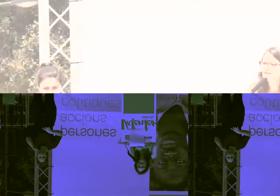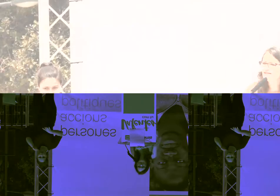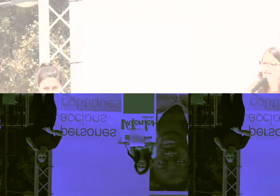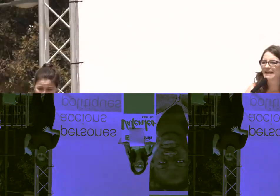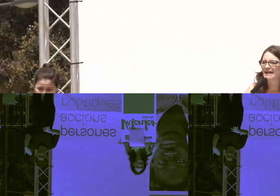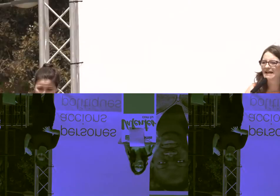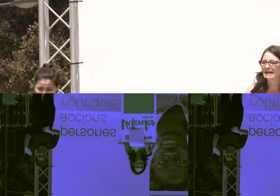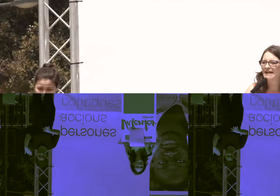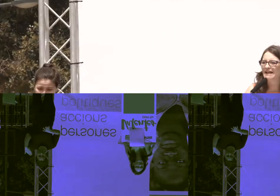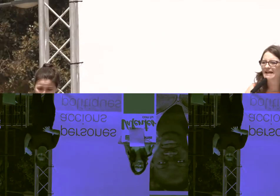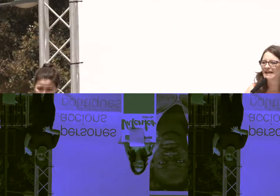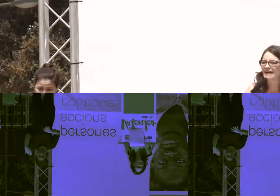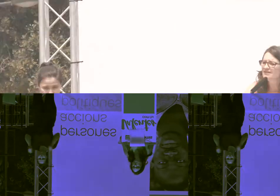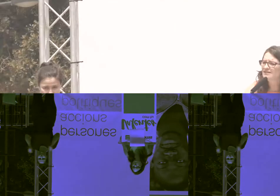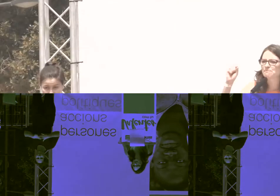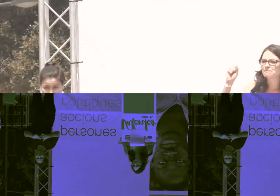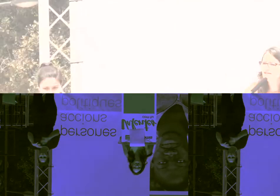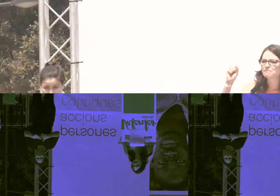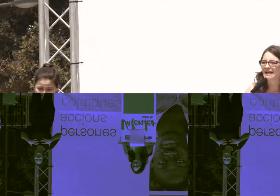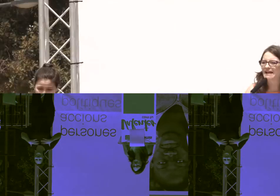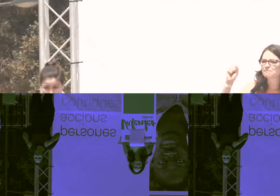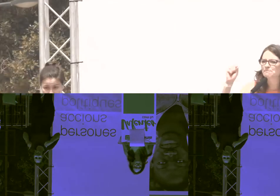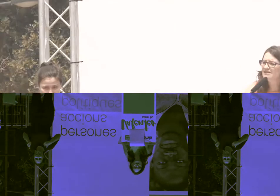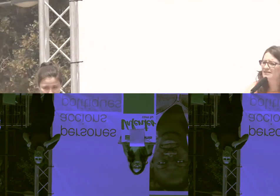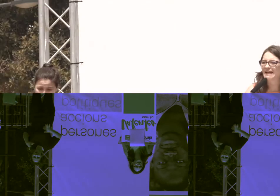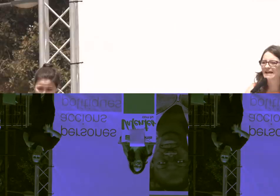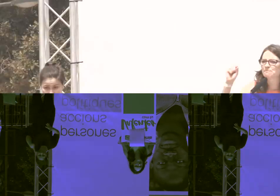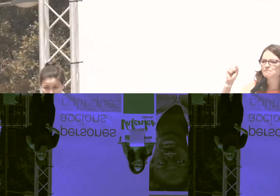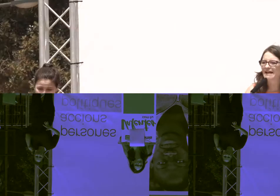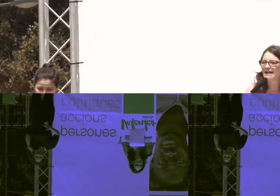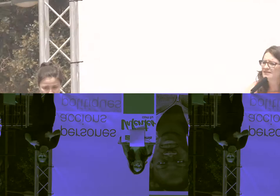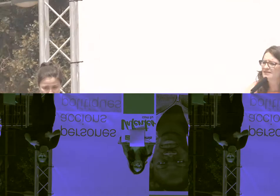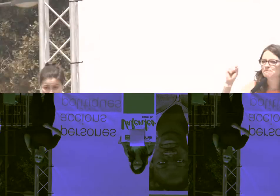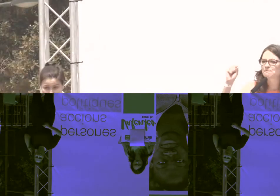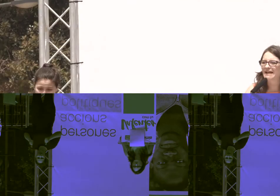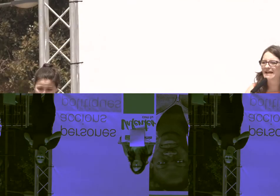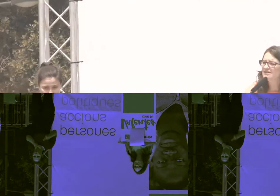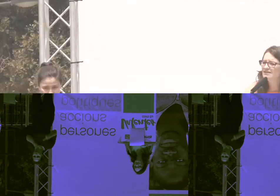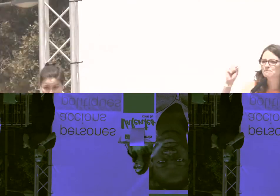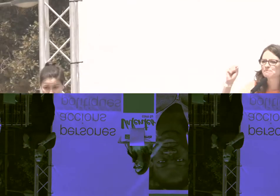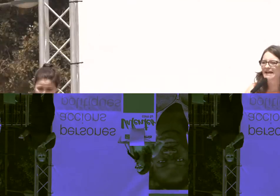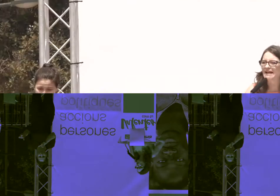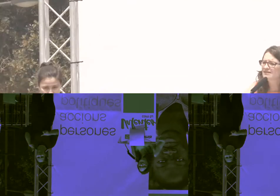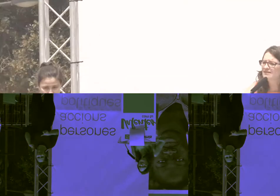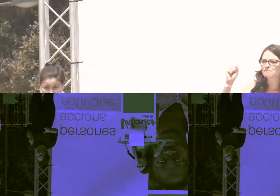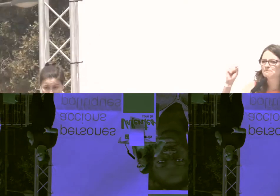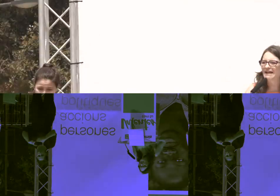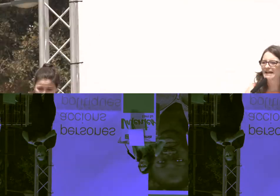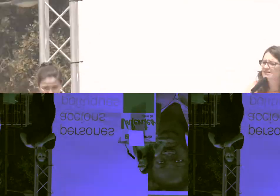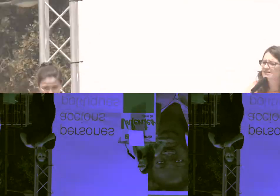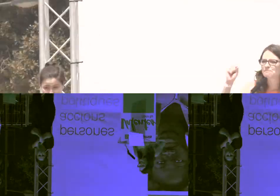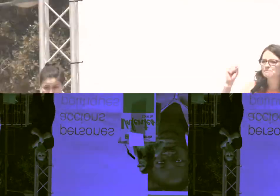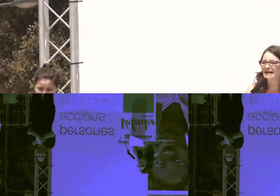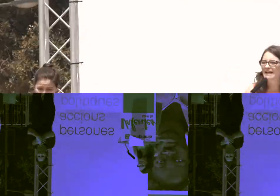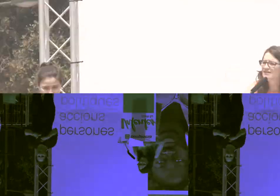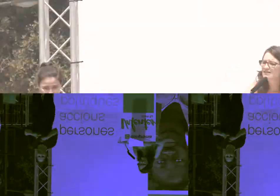i vam dir la sanitat és un dret, la salut és un dret i totes les persones han de tindre-lo. No li anem a mirar el